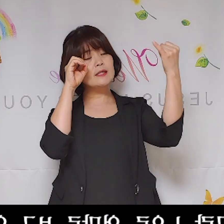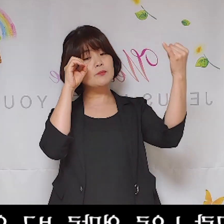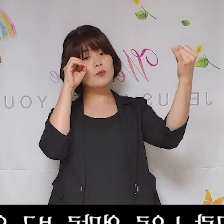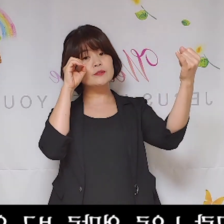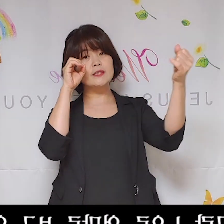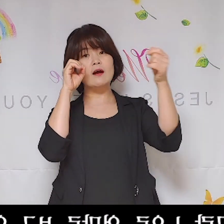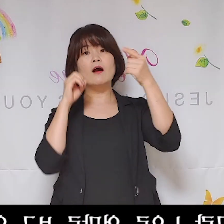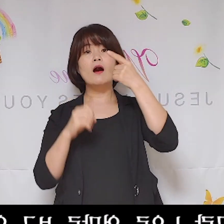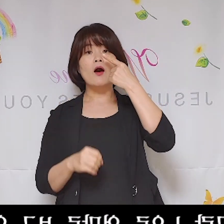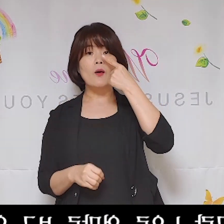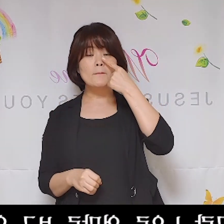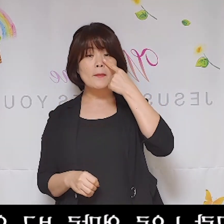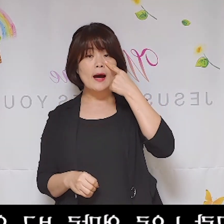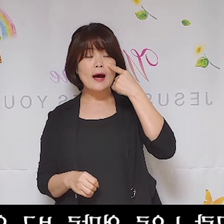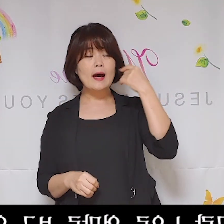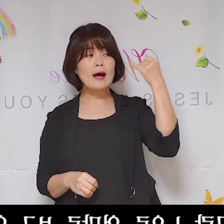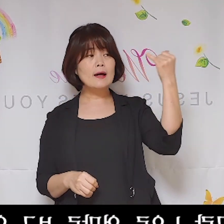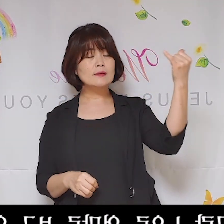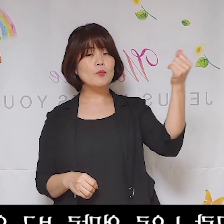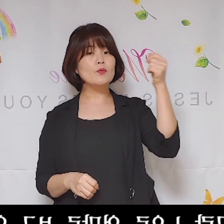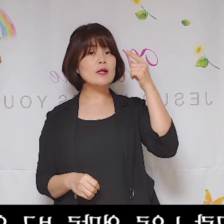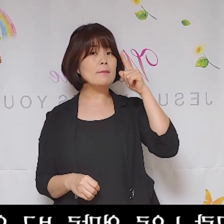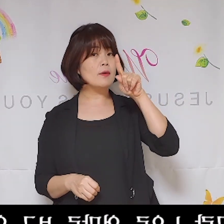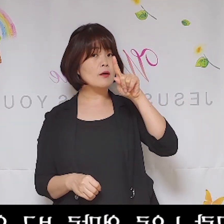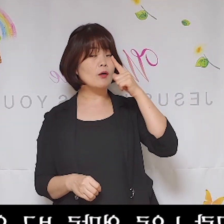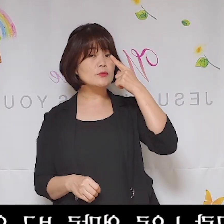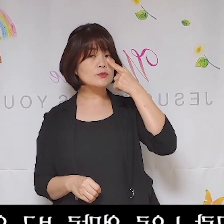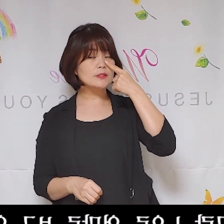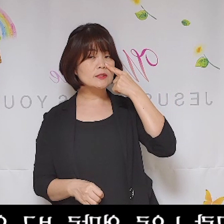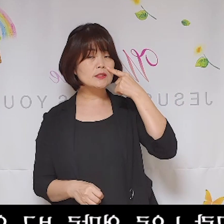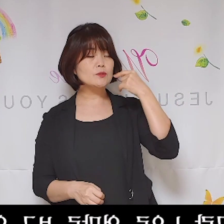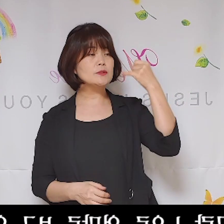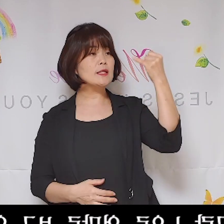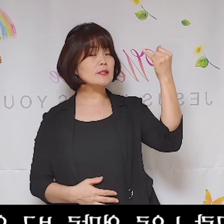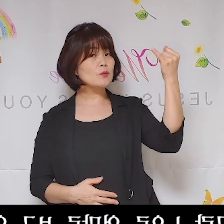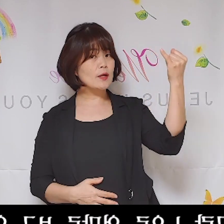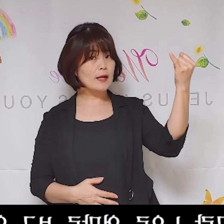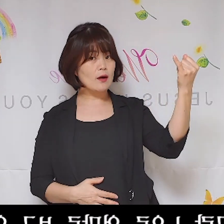엄마를 보고 있어요. 엄마 볼을 한번 검지로 찍으시고 새끼손가락